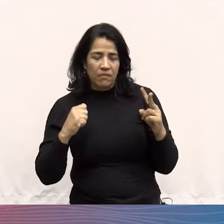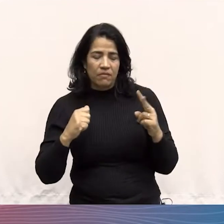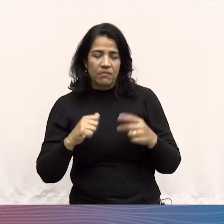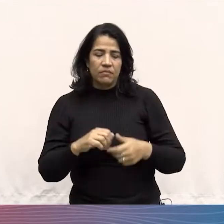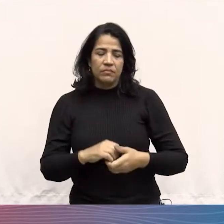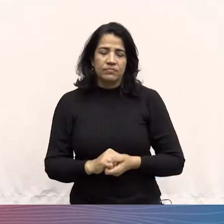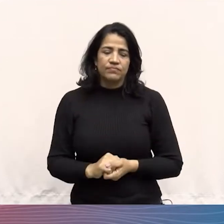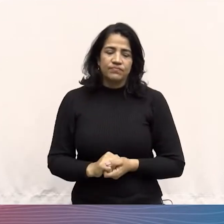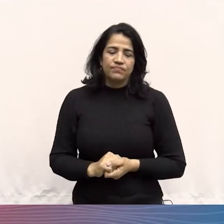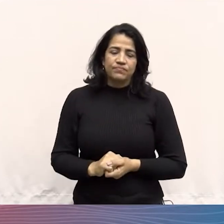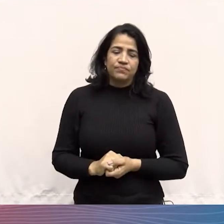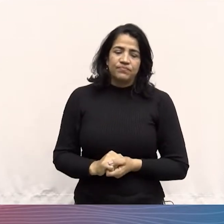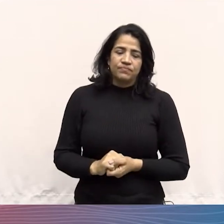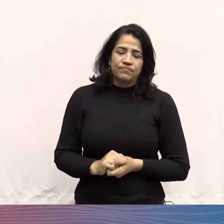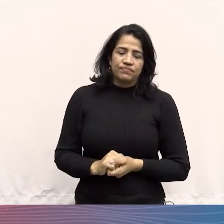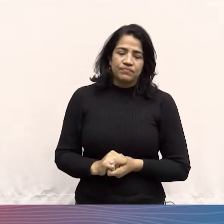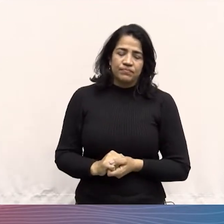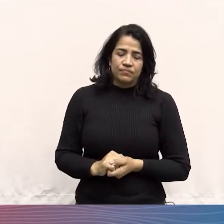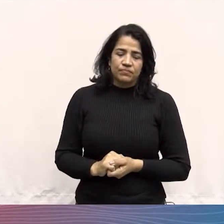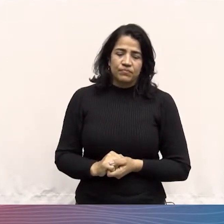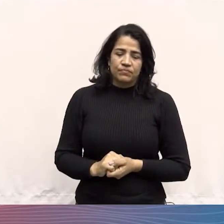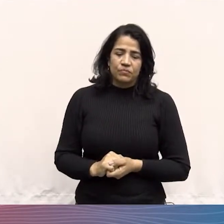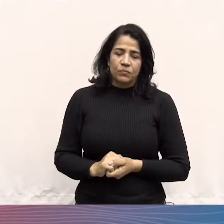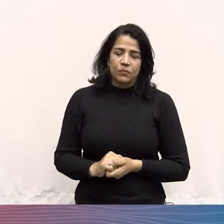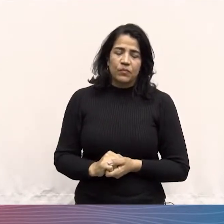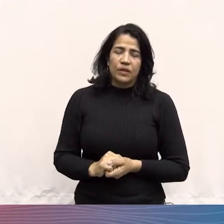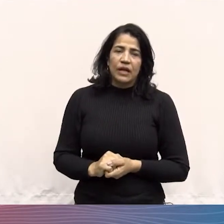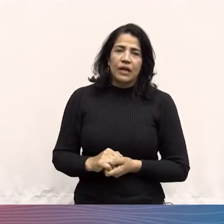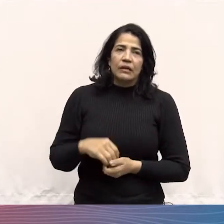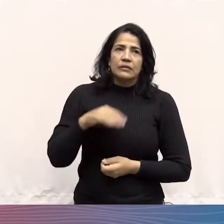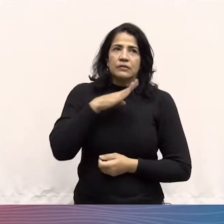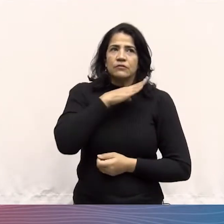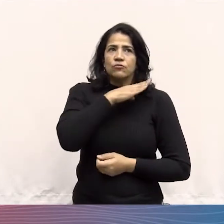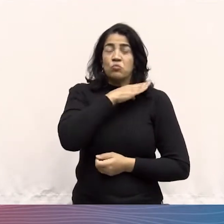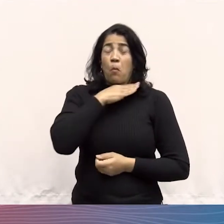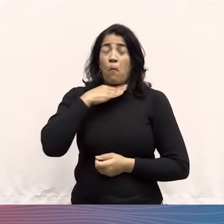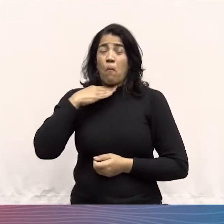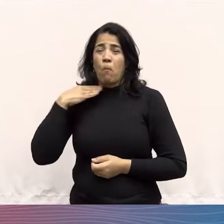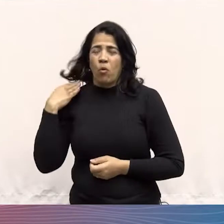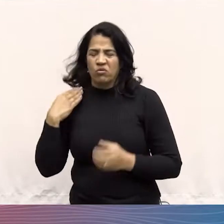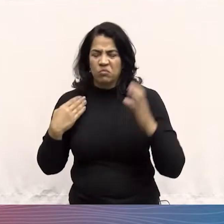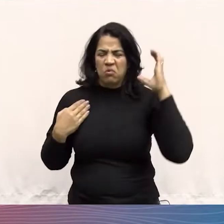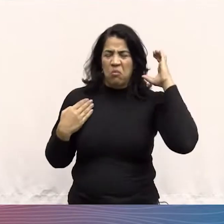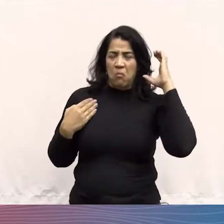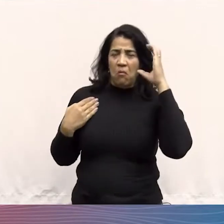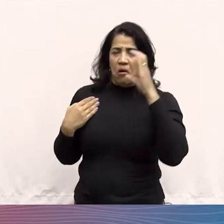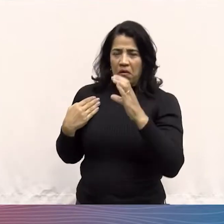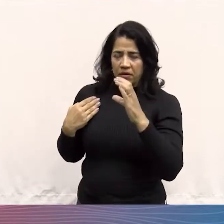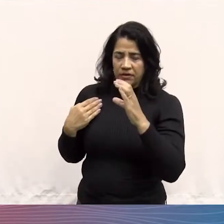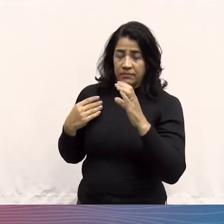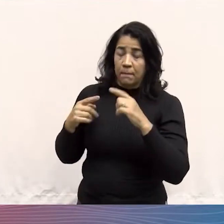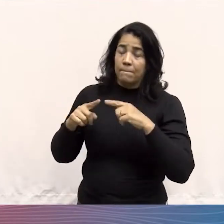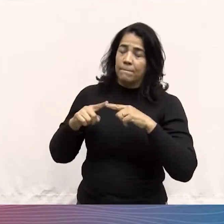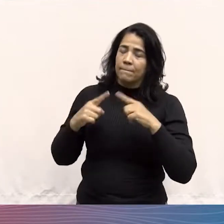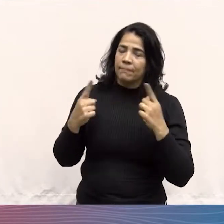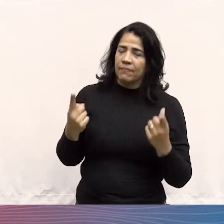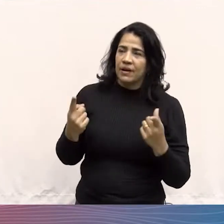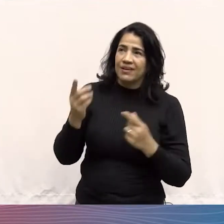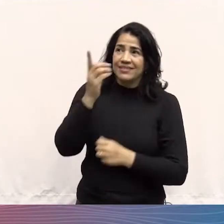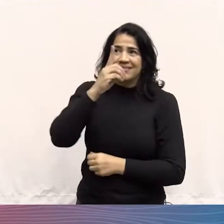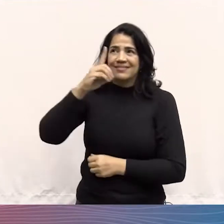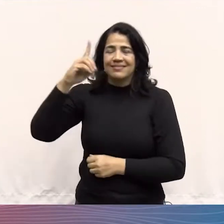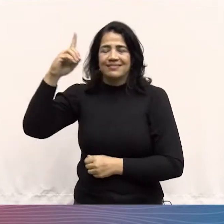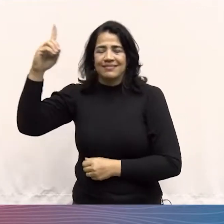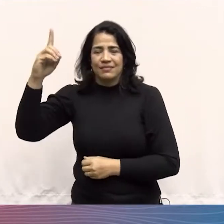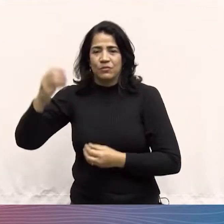inveja, matou seu irmão, mas Deus deu outro filho para o casal, Adão e Eva, que